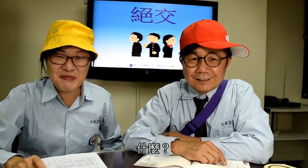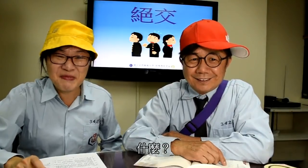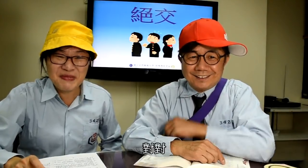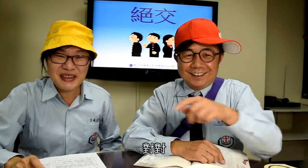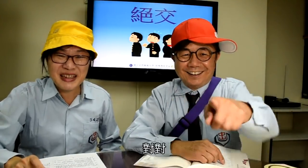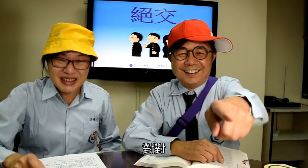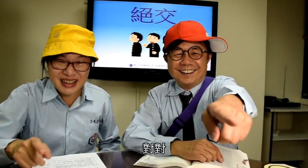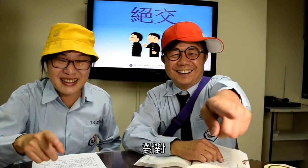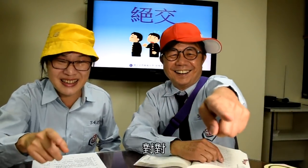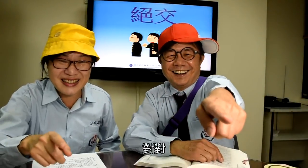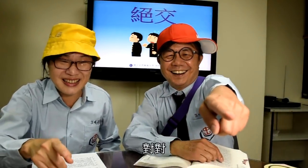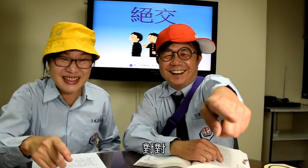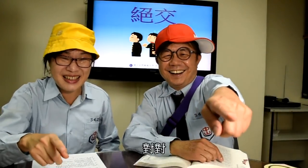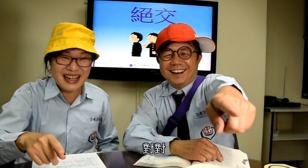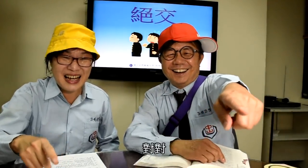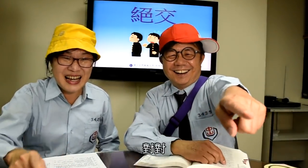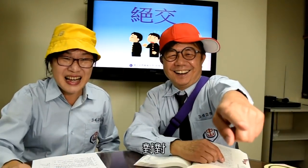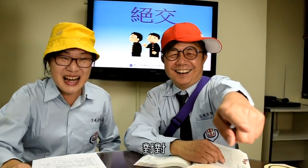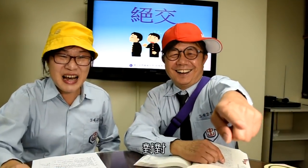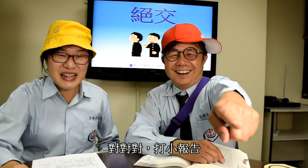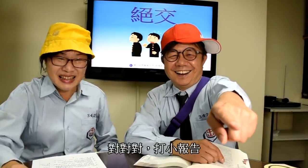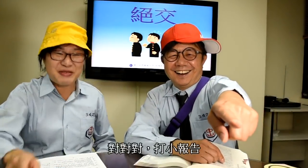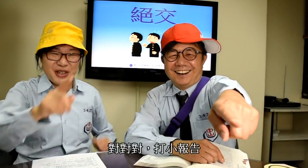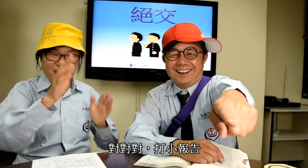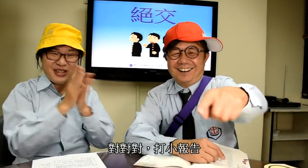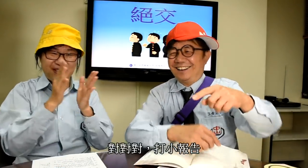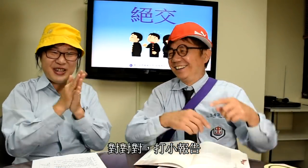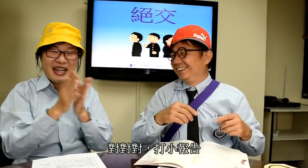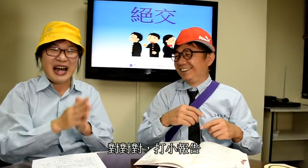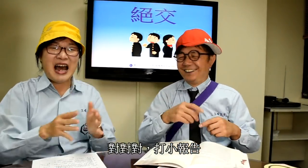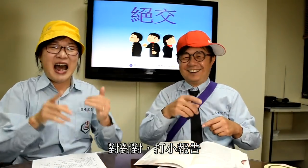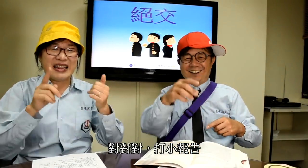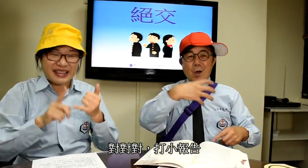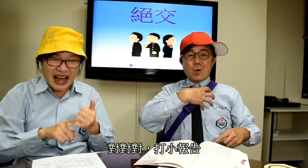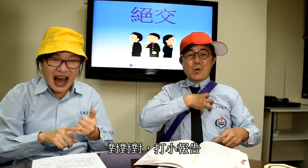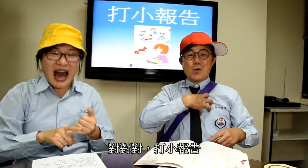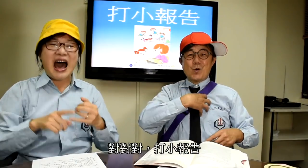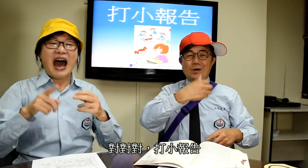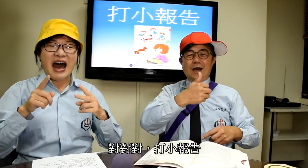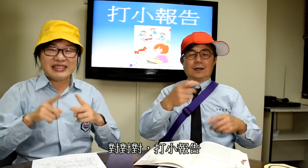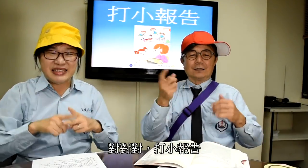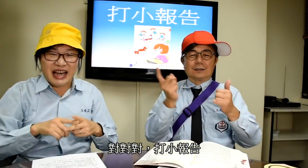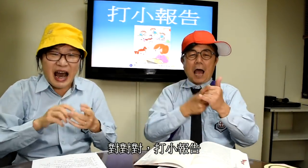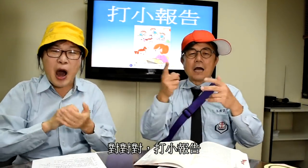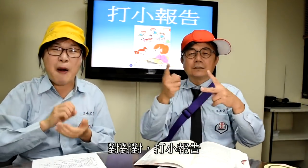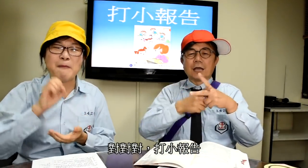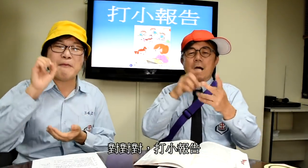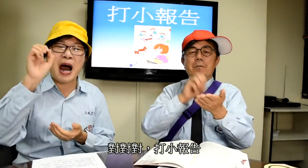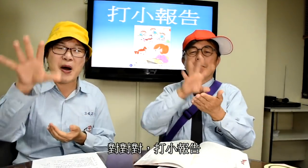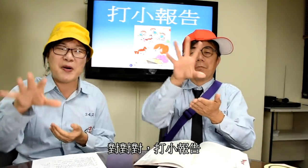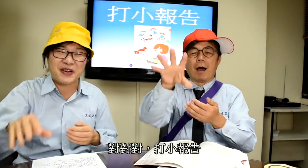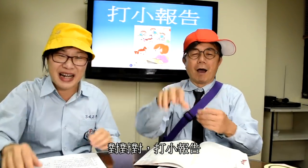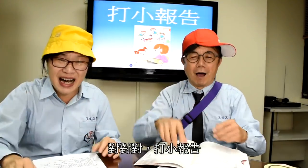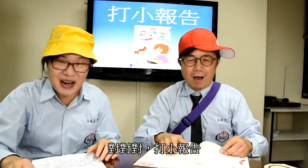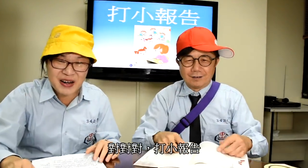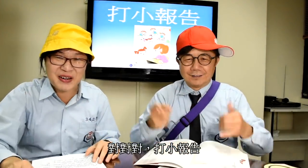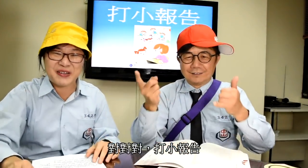对，打小 报告，